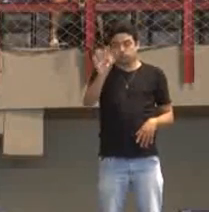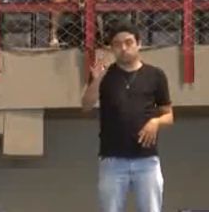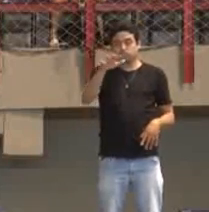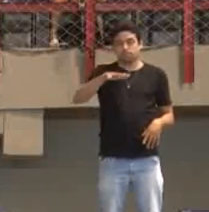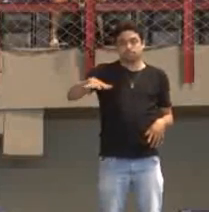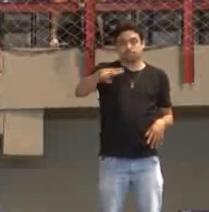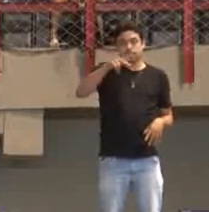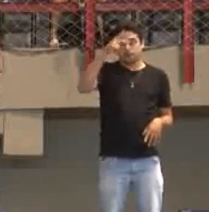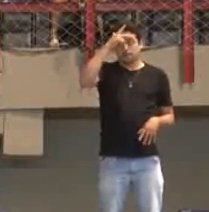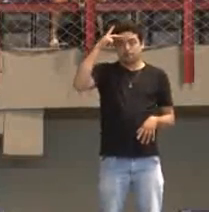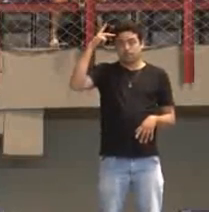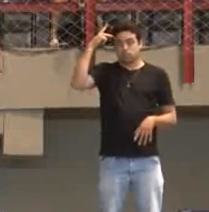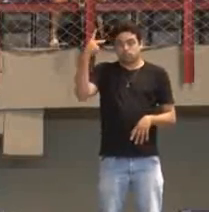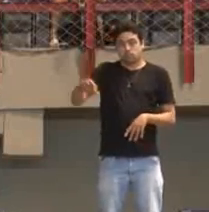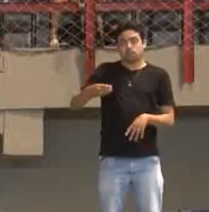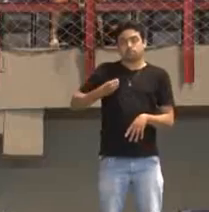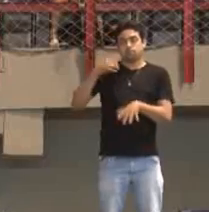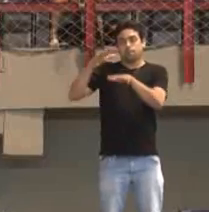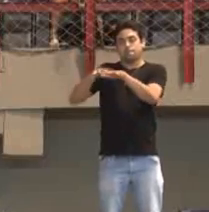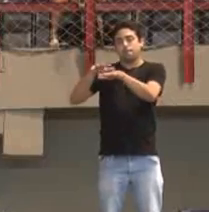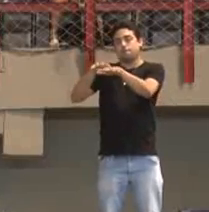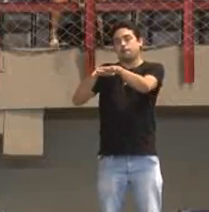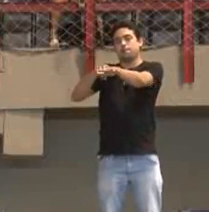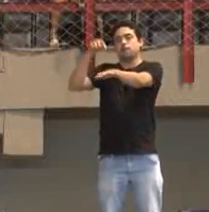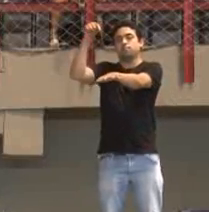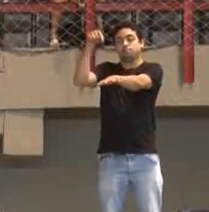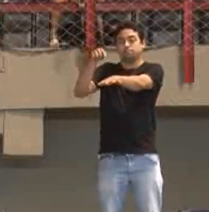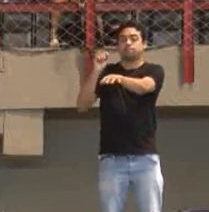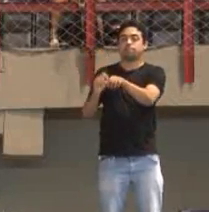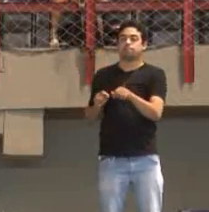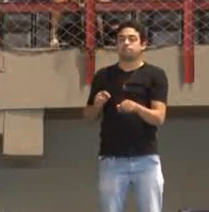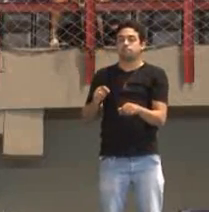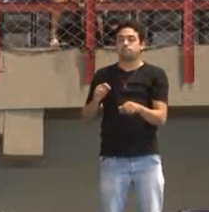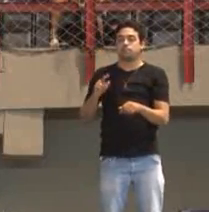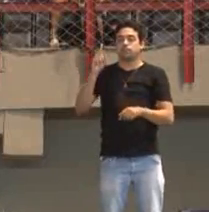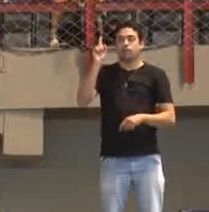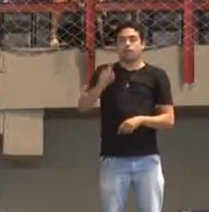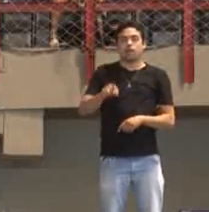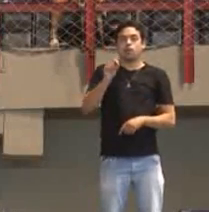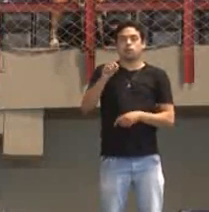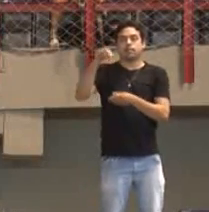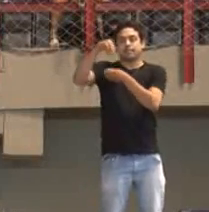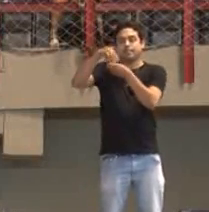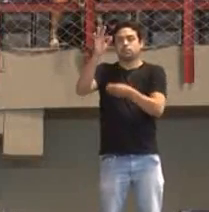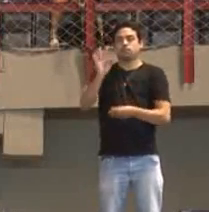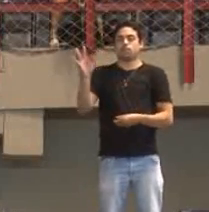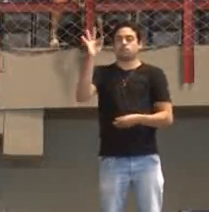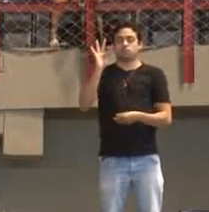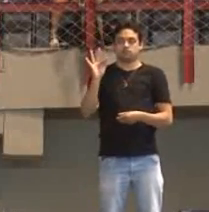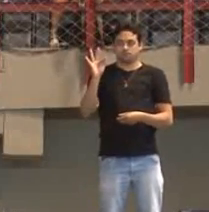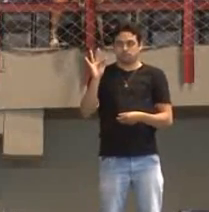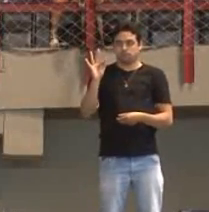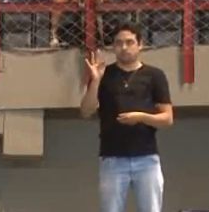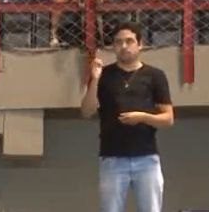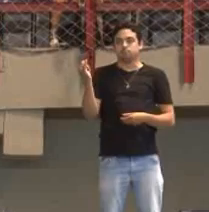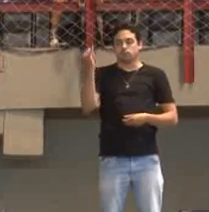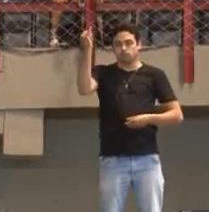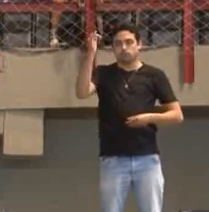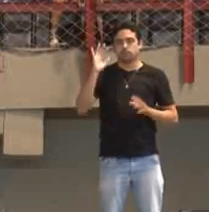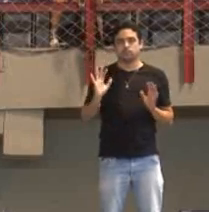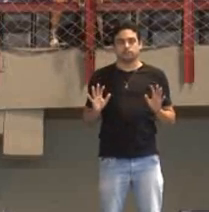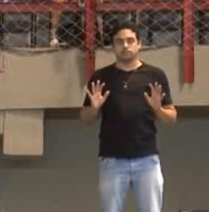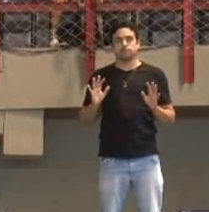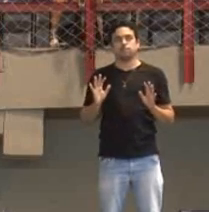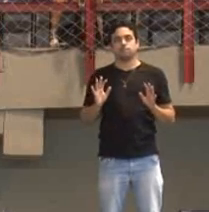75% das pessoas que estavam nas passeatas eram de universidades. Isso é importantíssimo.